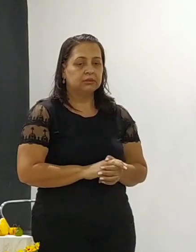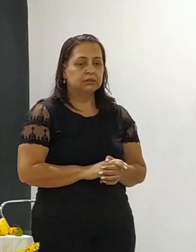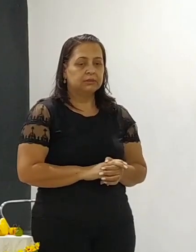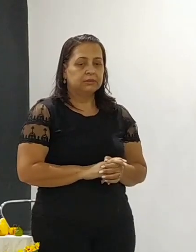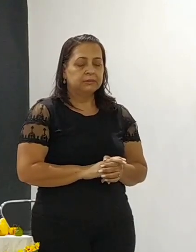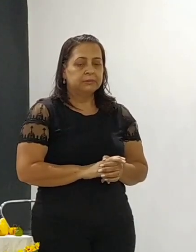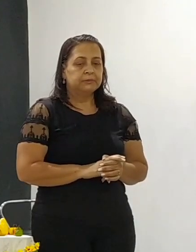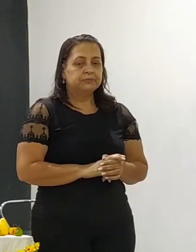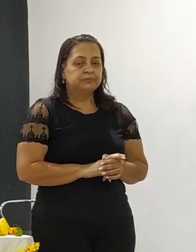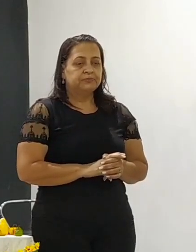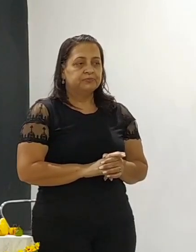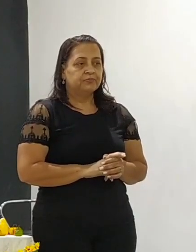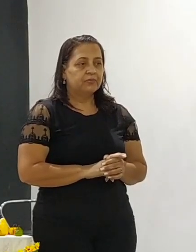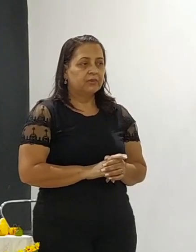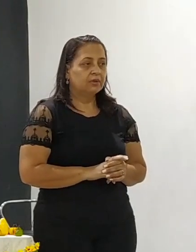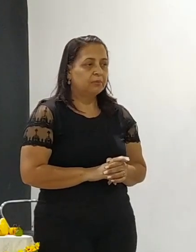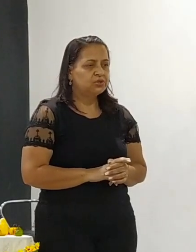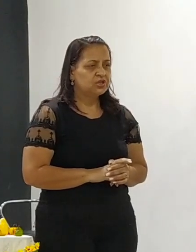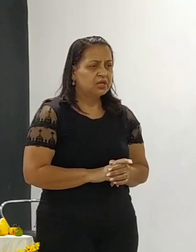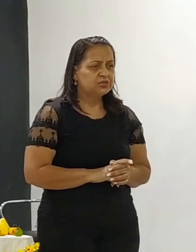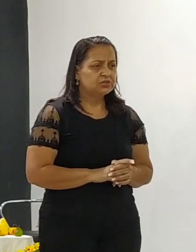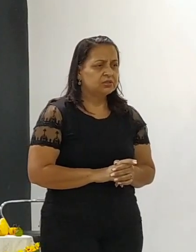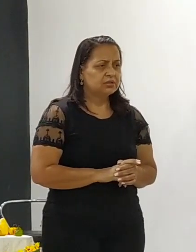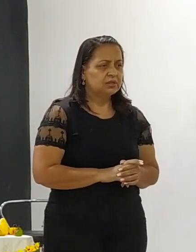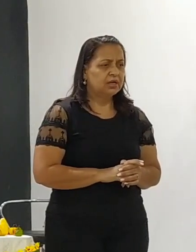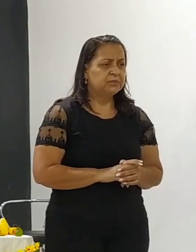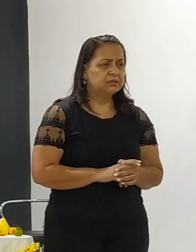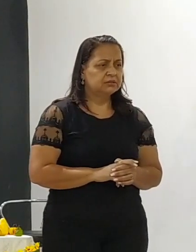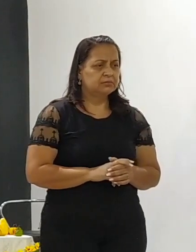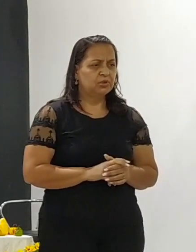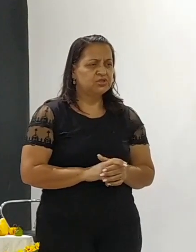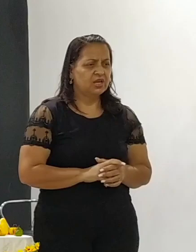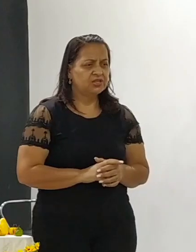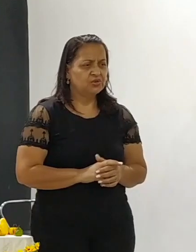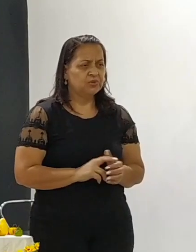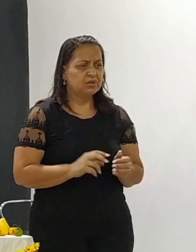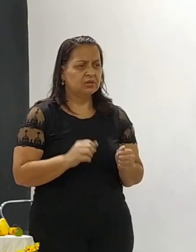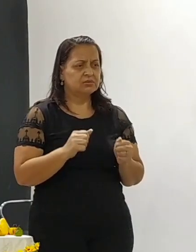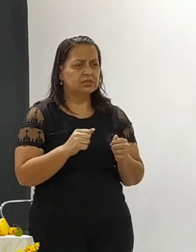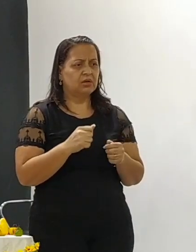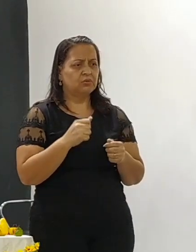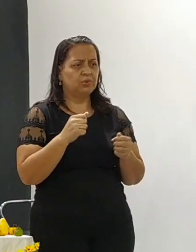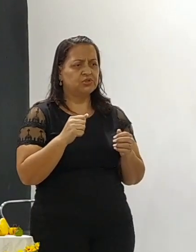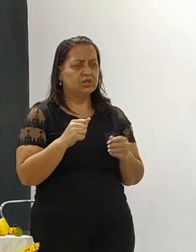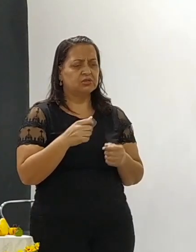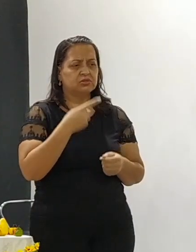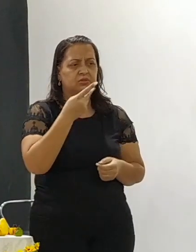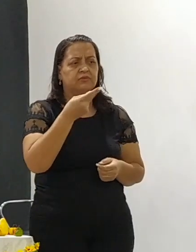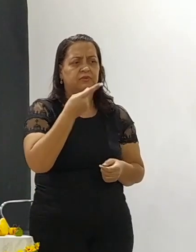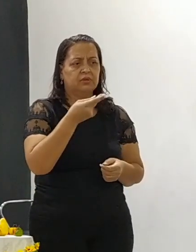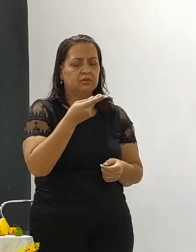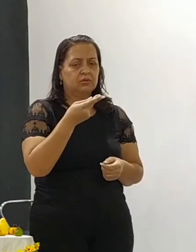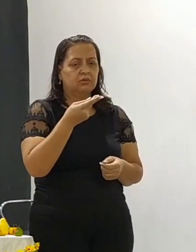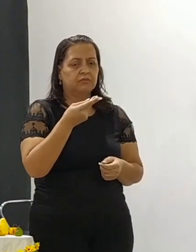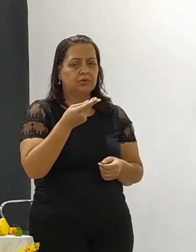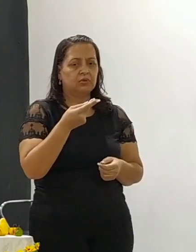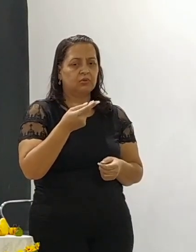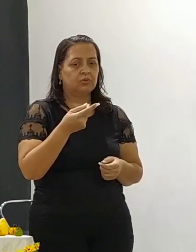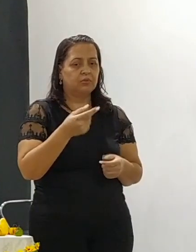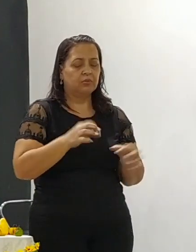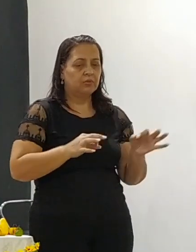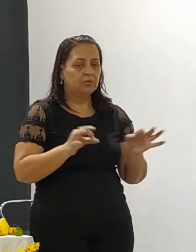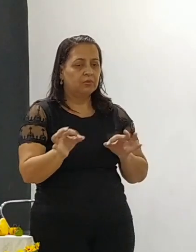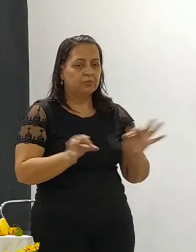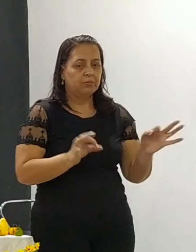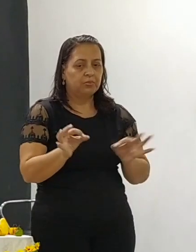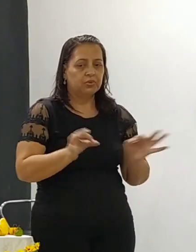dele. É podcast, né, cara? Isso aí é coisa nova, né? Tem que aprender. Ele falou assim, ó, o projeto de Deus,